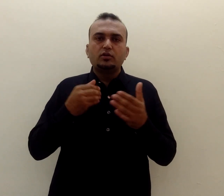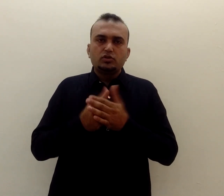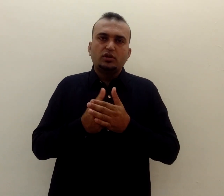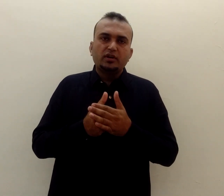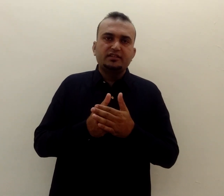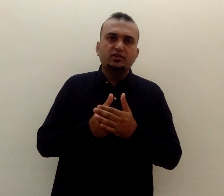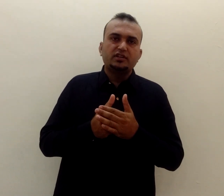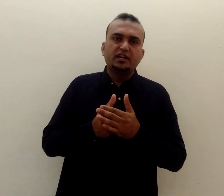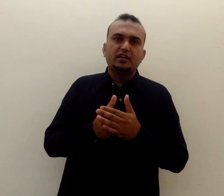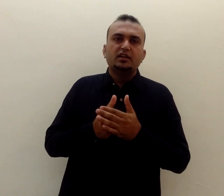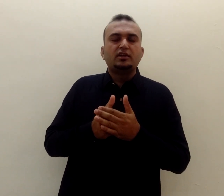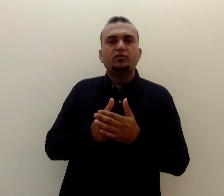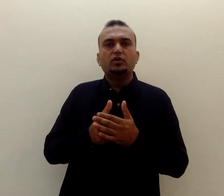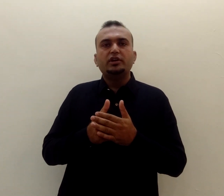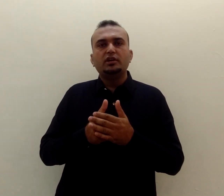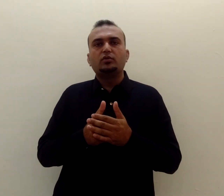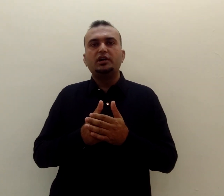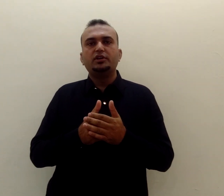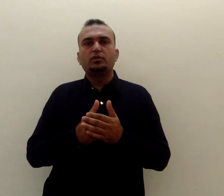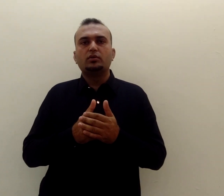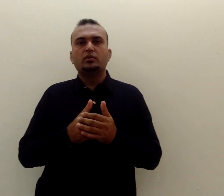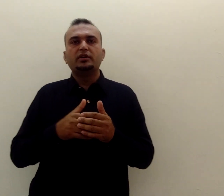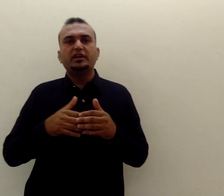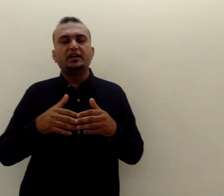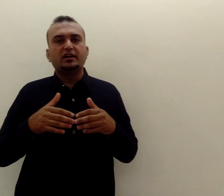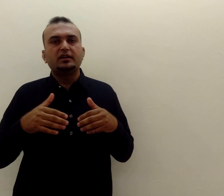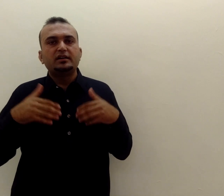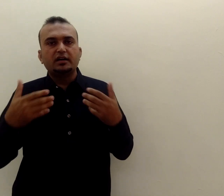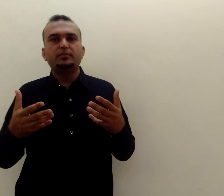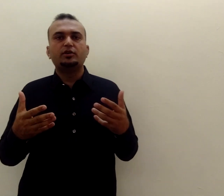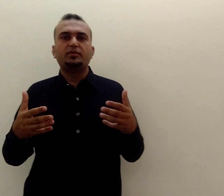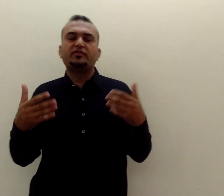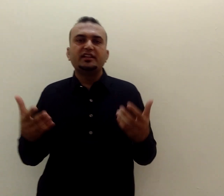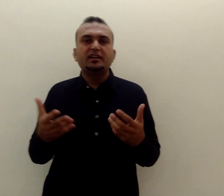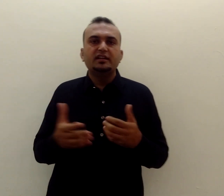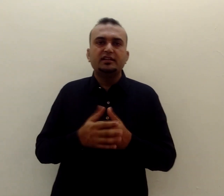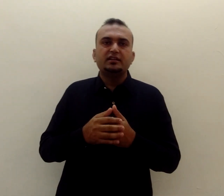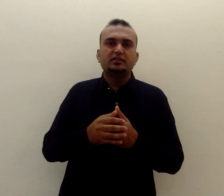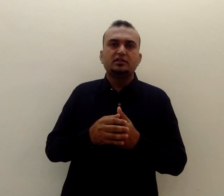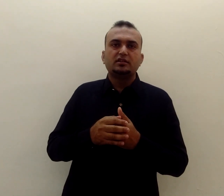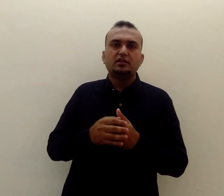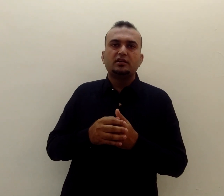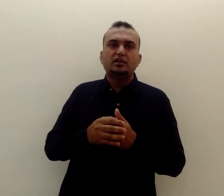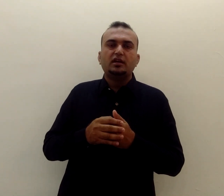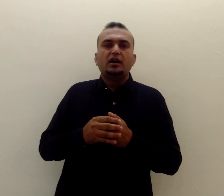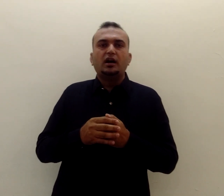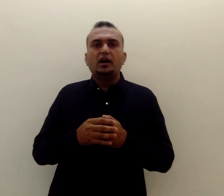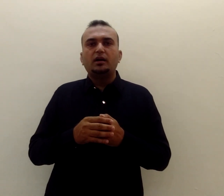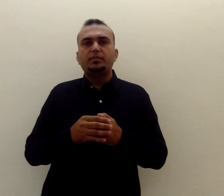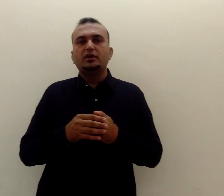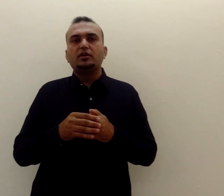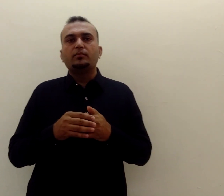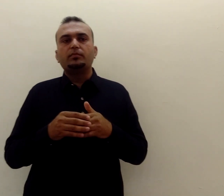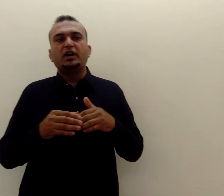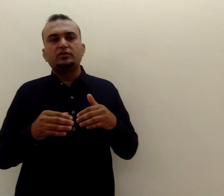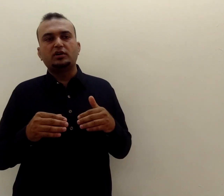कुछ लोग ऐसे होते हैं कि वो इन क्वालिटियों को इनका टाइम के ऊपर फायदा नहीं देते। आप बाज़